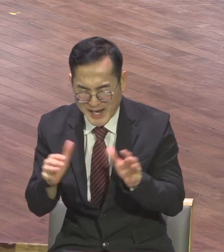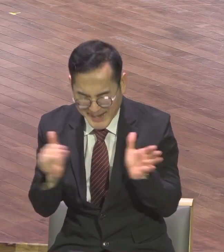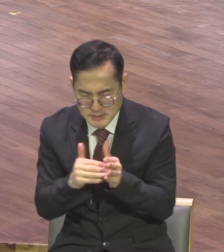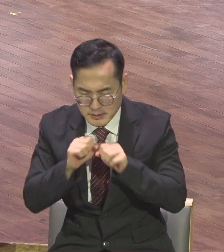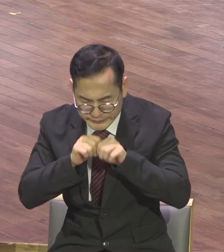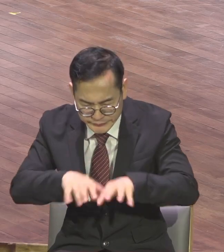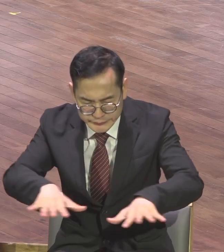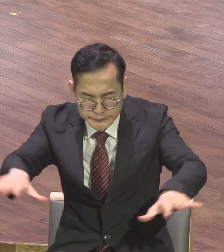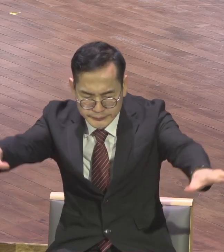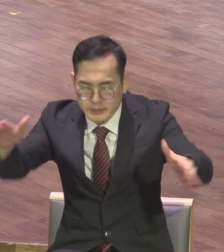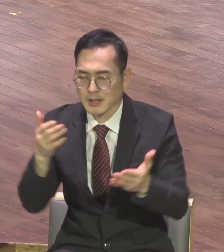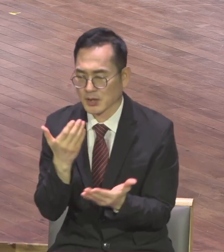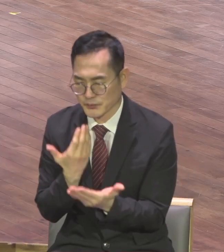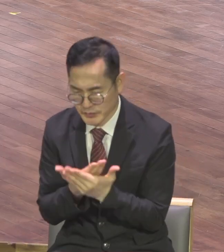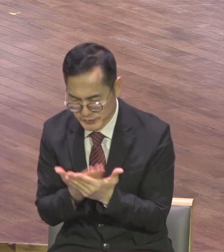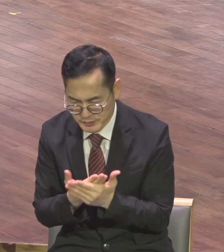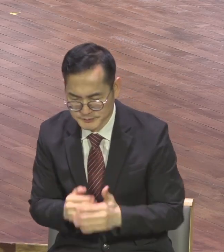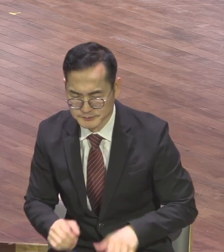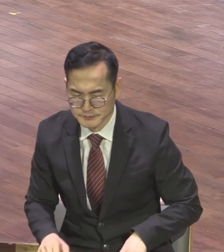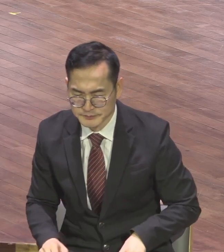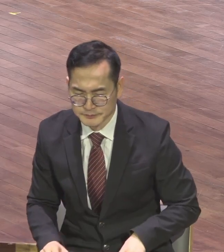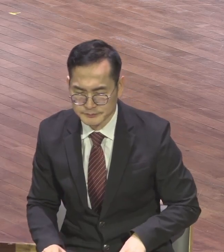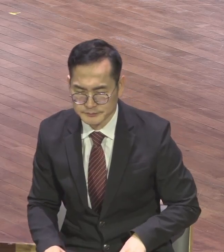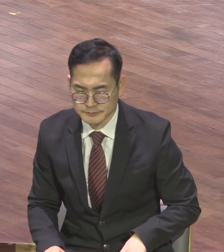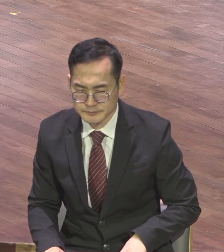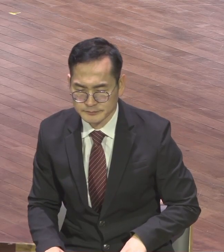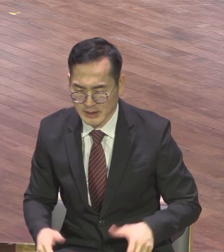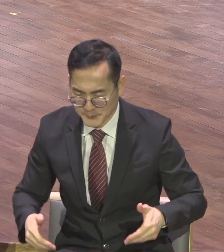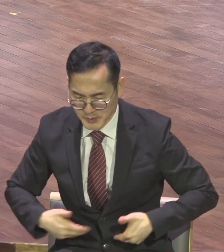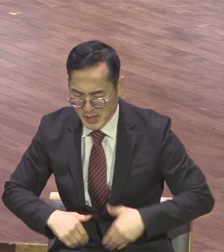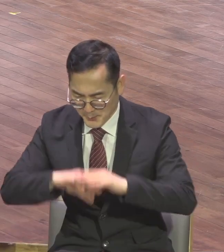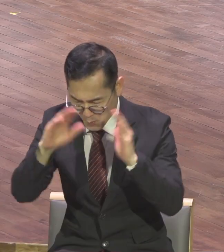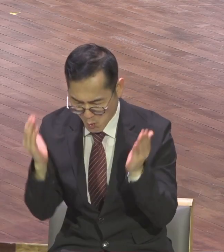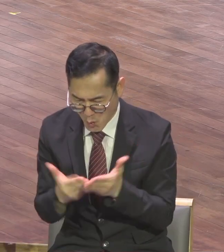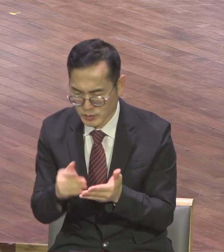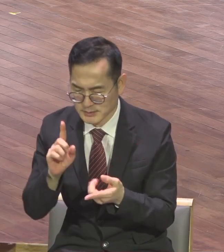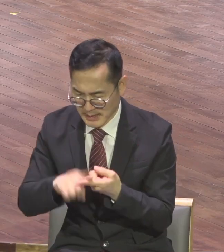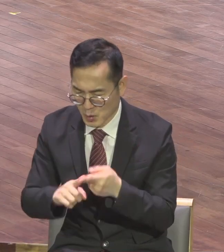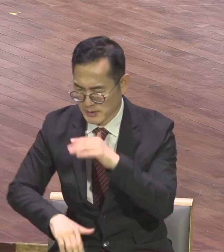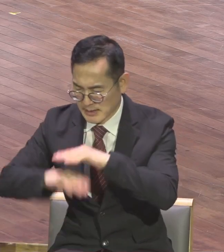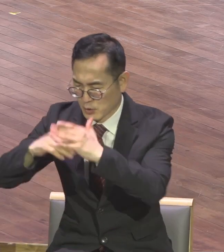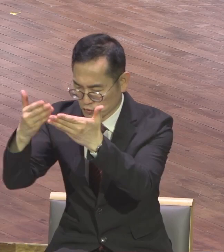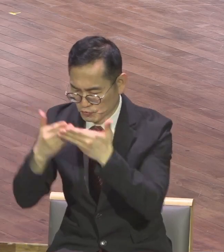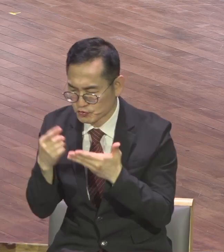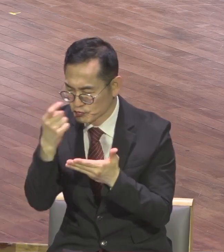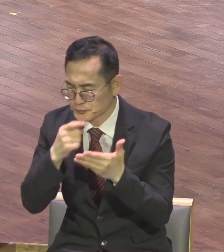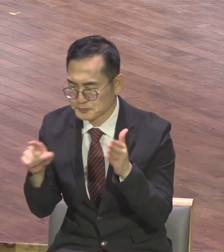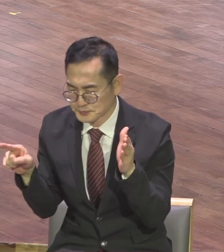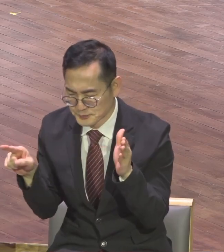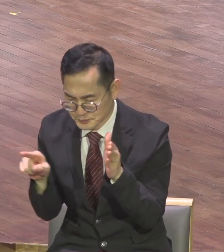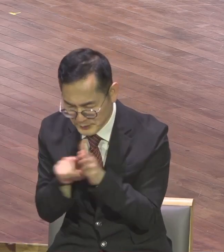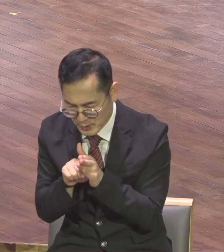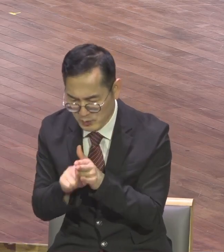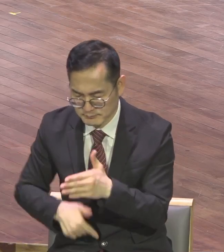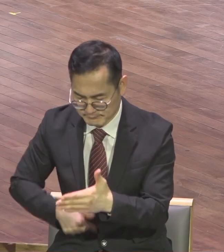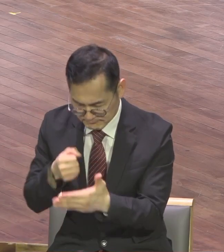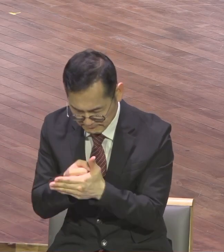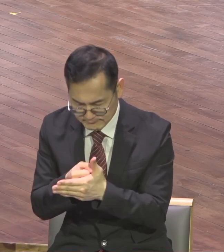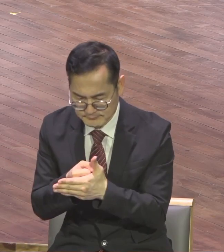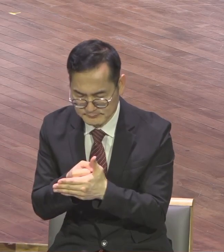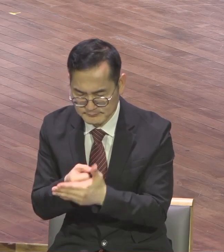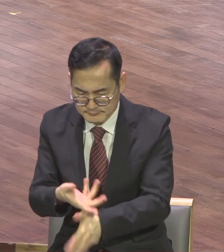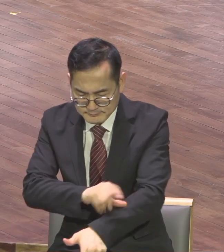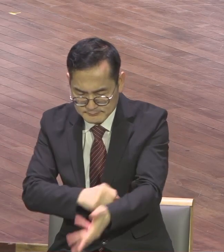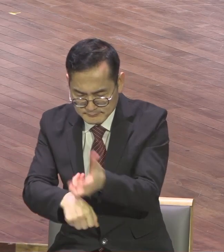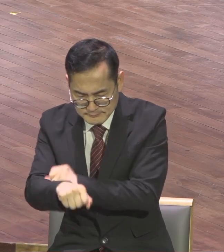속에 있게 하여 주옵소서. 일에 필요한 모든 것을 하나님 채우실 줄 믿고 담대하게 힘차게